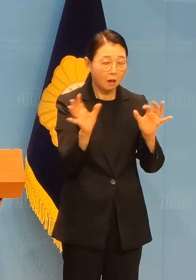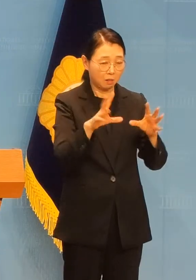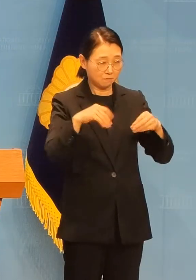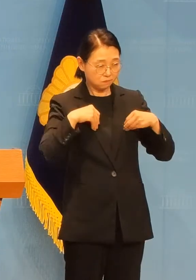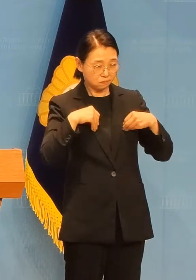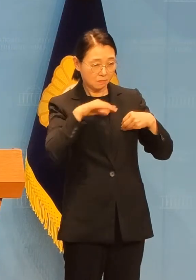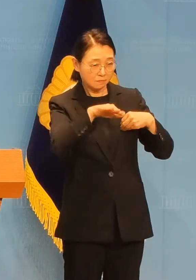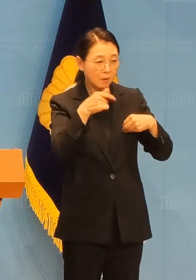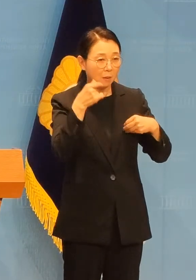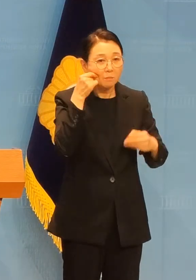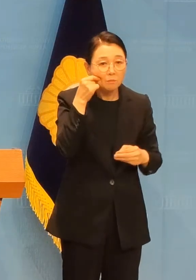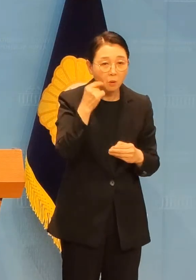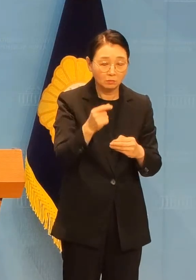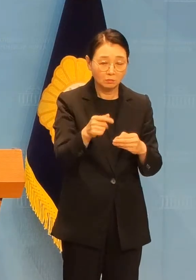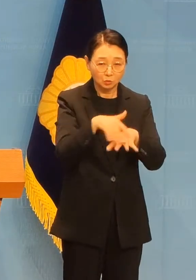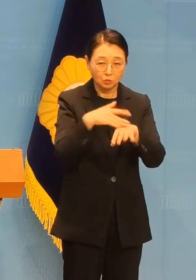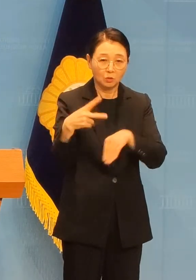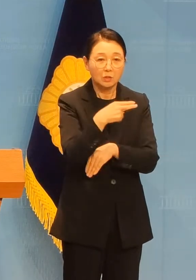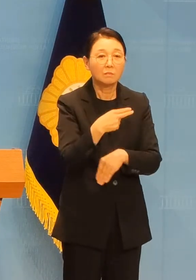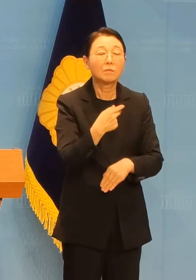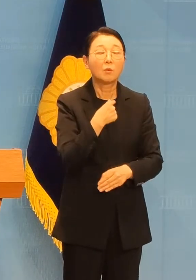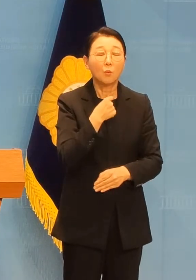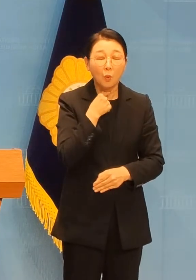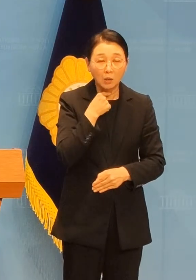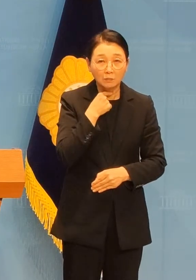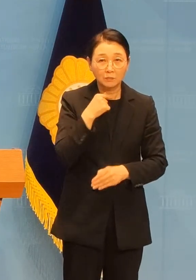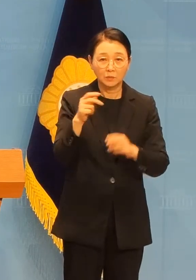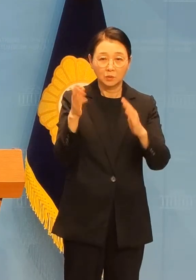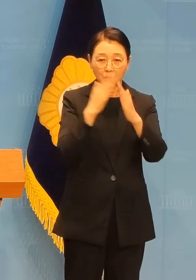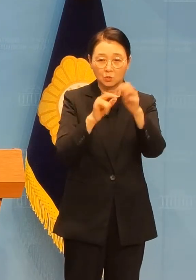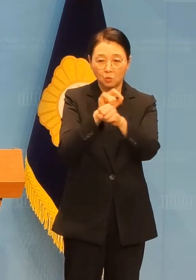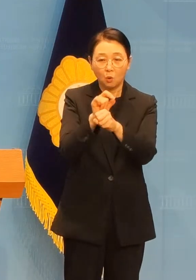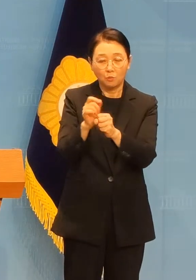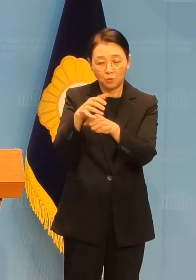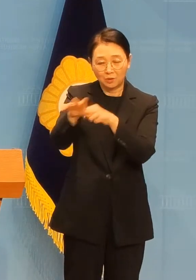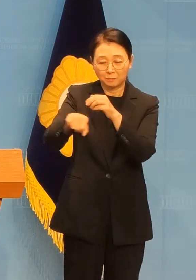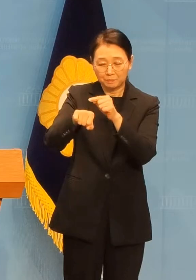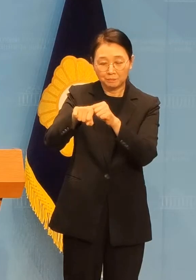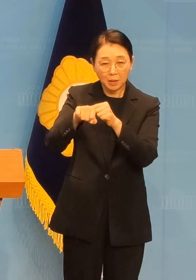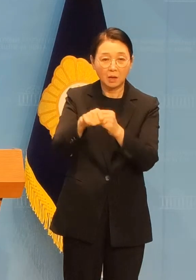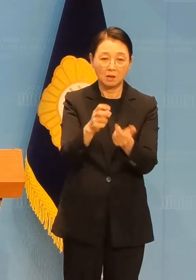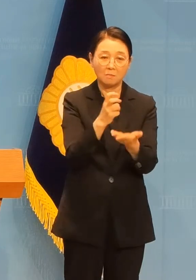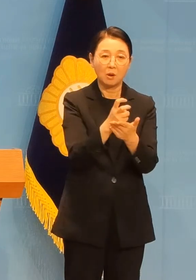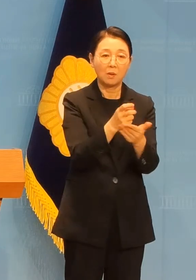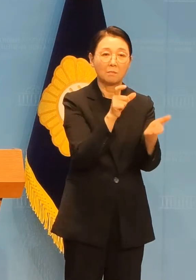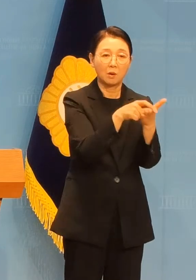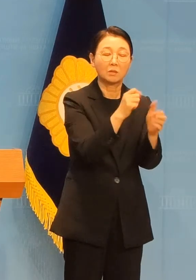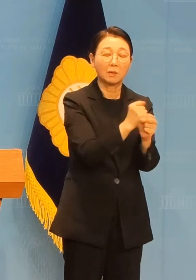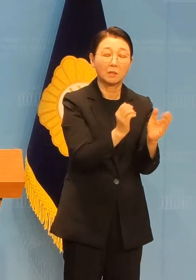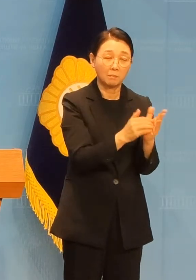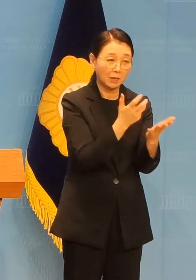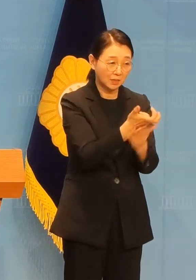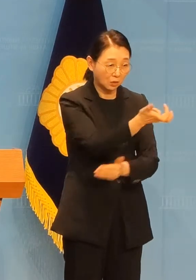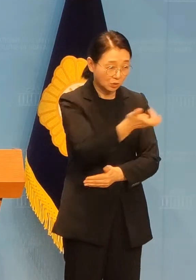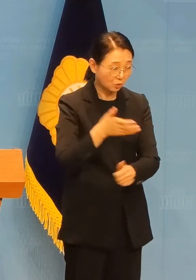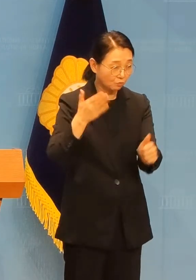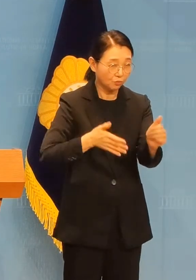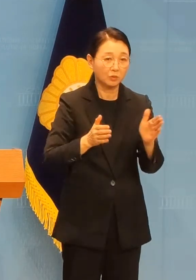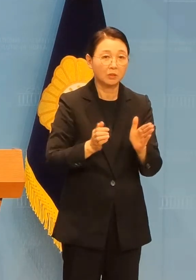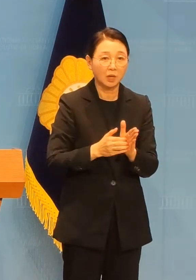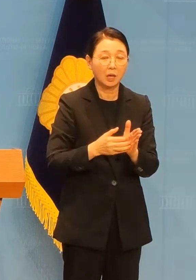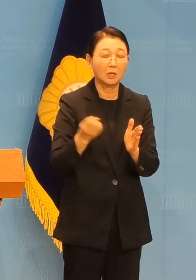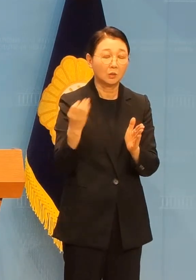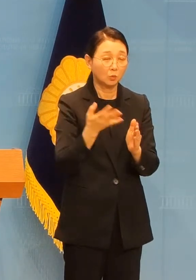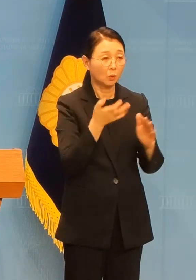끝내기 위해 주무관청의 검사 조사 권한을 법에 명시했습니다. 자료 제출 요구,